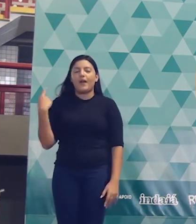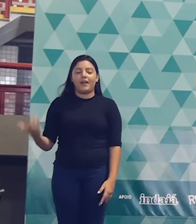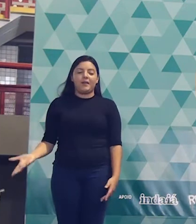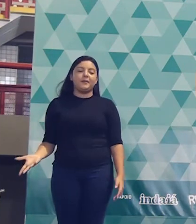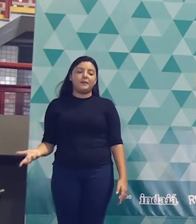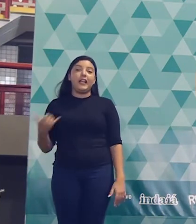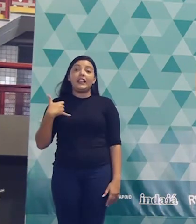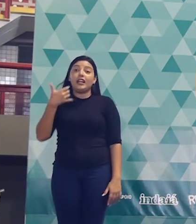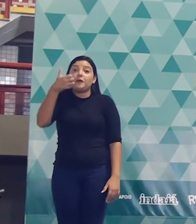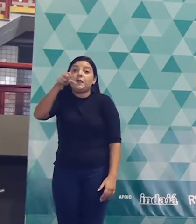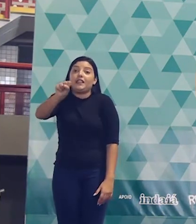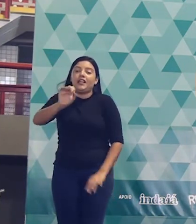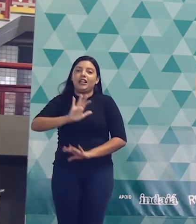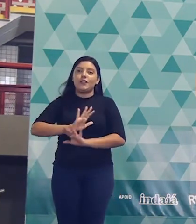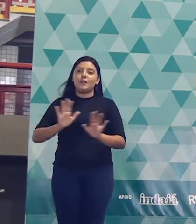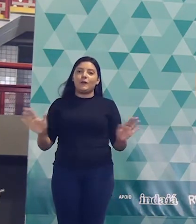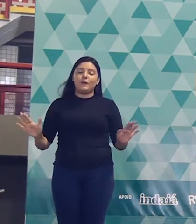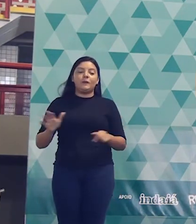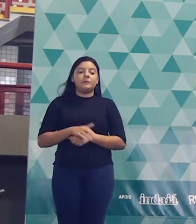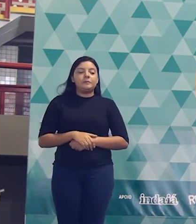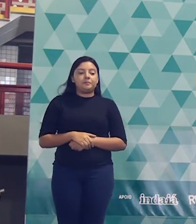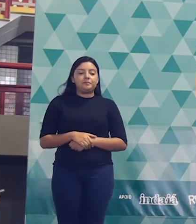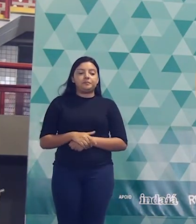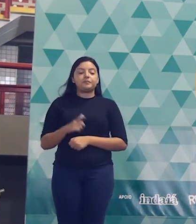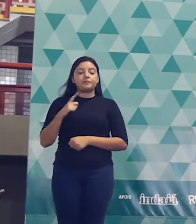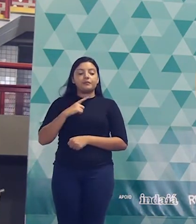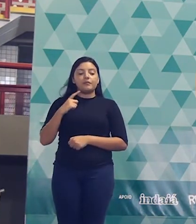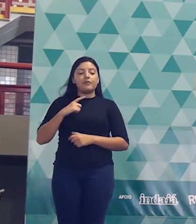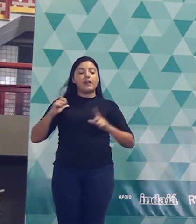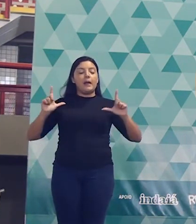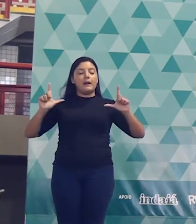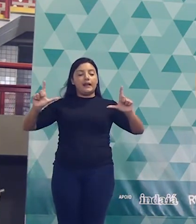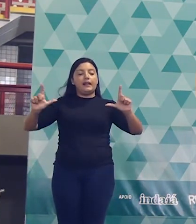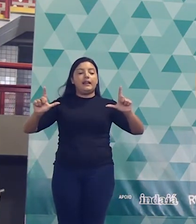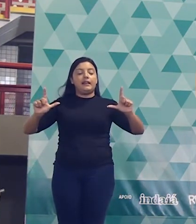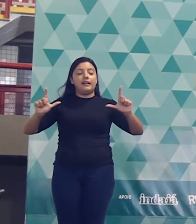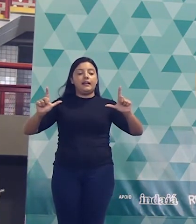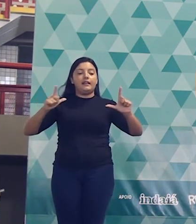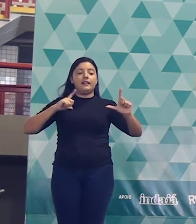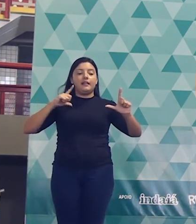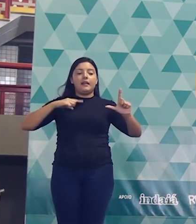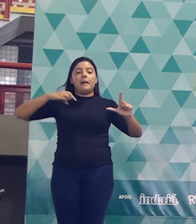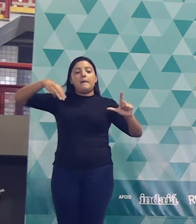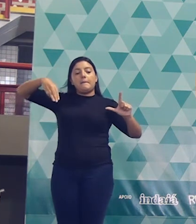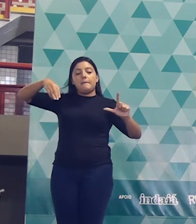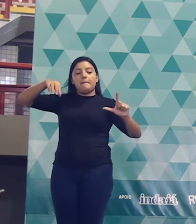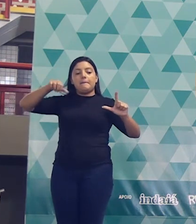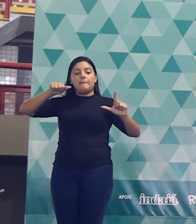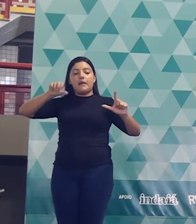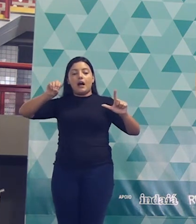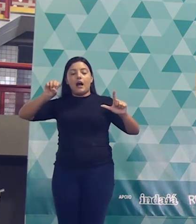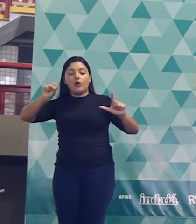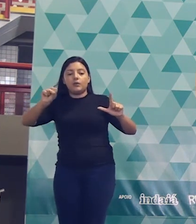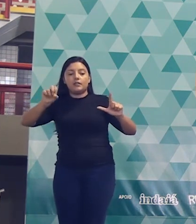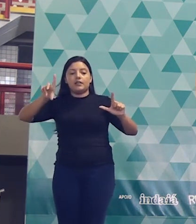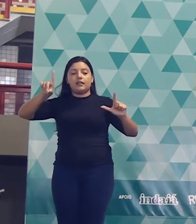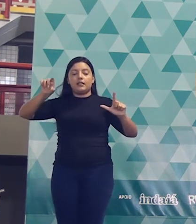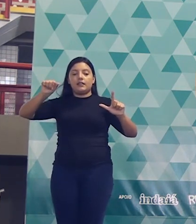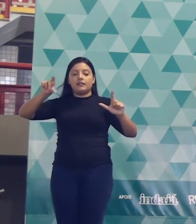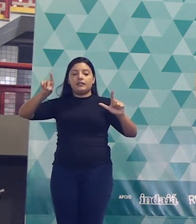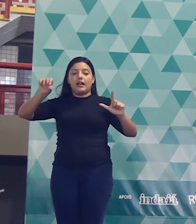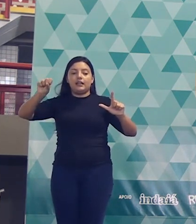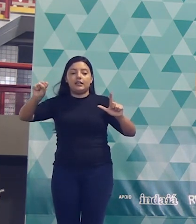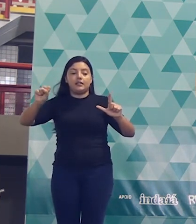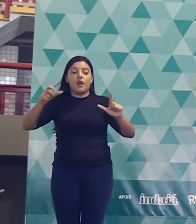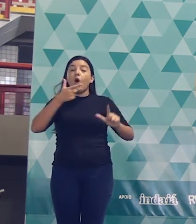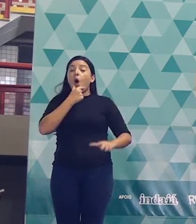Nesse poema aqui, um trechinho do fragmento de Carlos Drummond de Andrade, chamado Mãos Dadas. Detalhe, Drummond é o primeiro